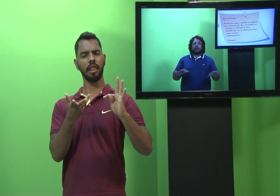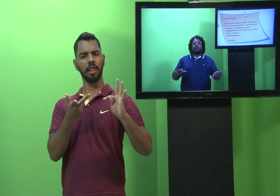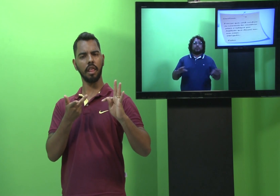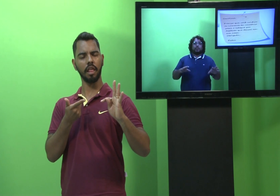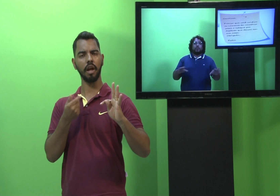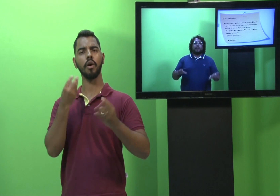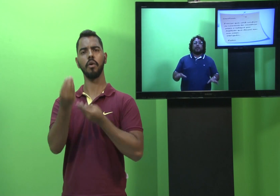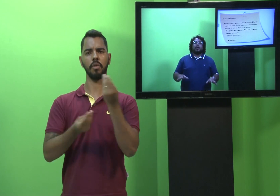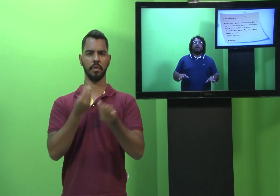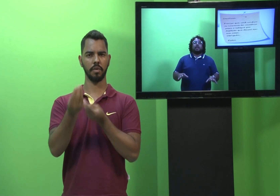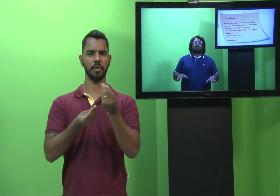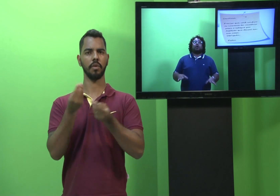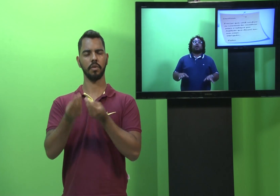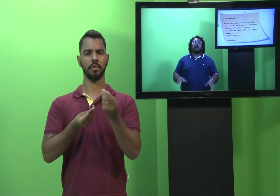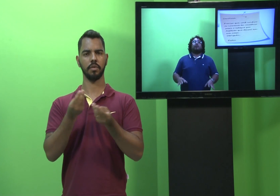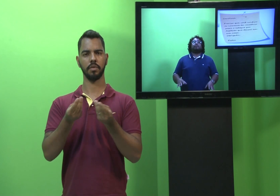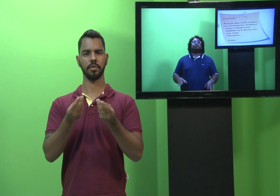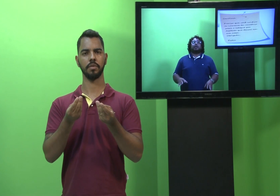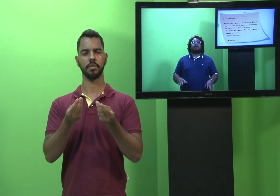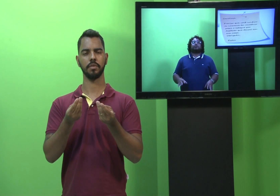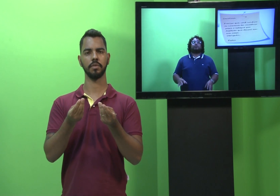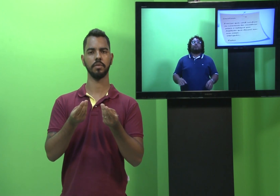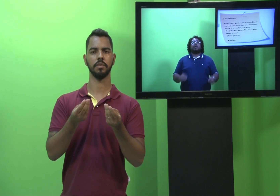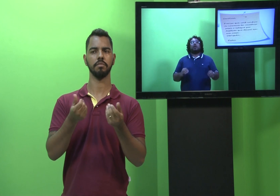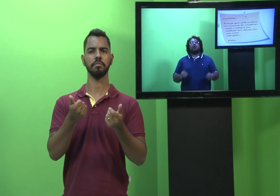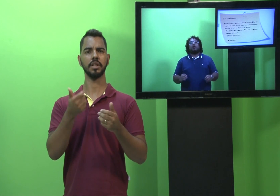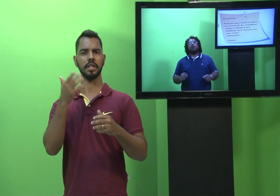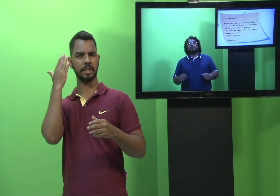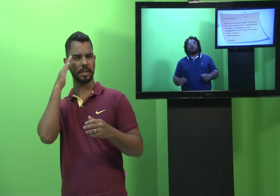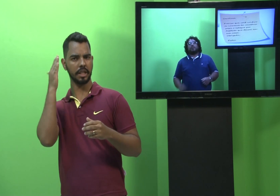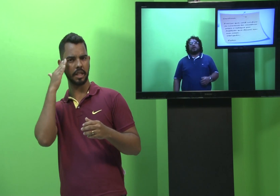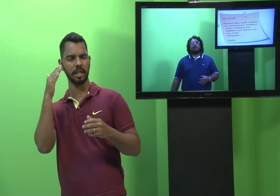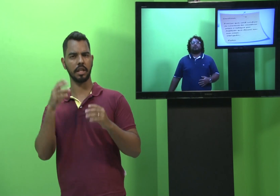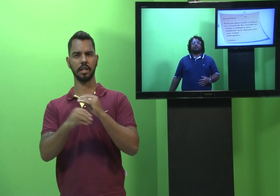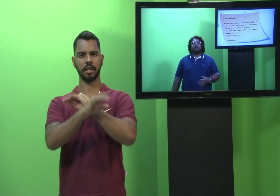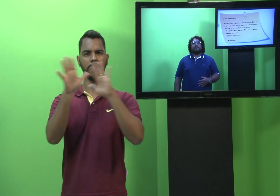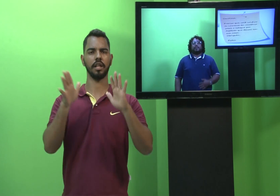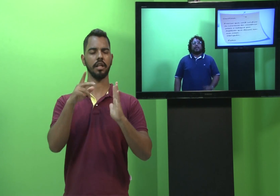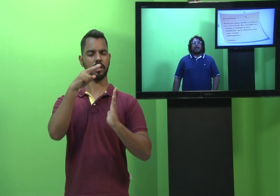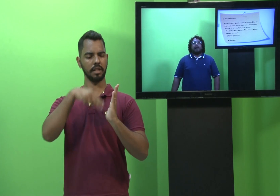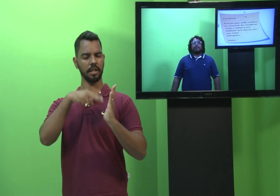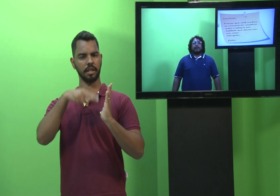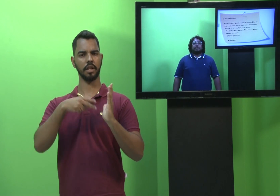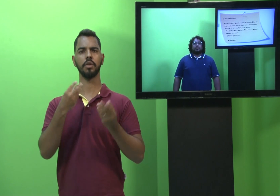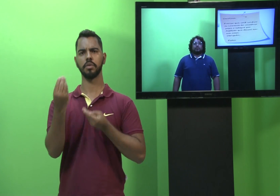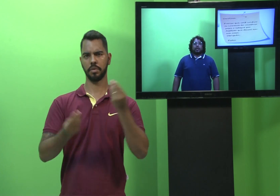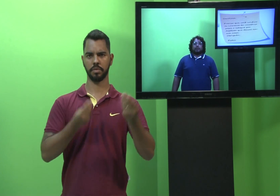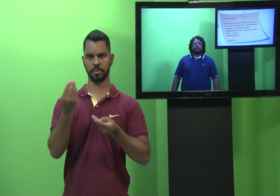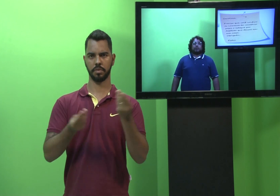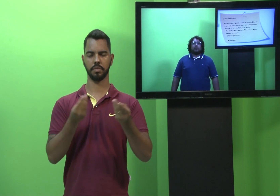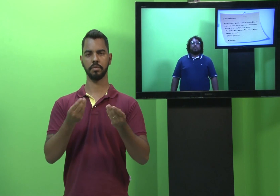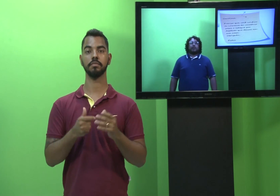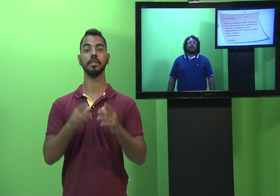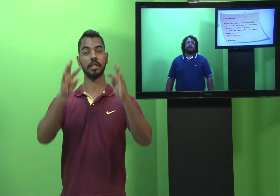que contribuem para tornar um texto melhor ou pior para a leitura. A aparência do texto, que